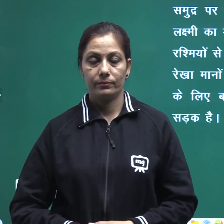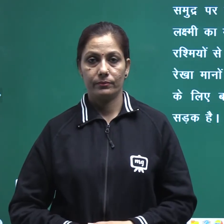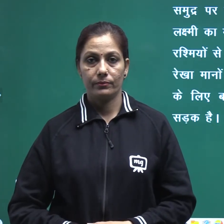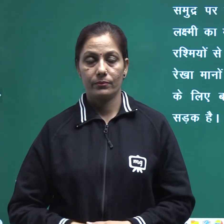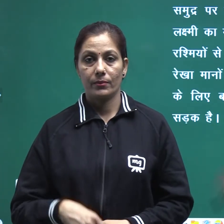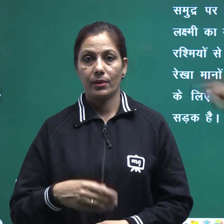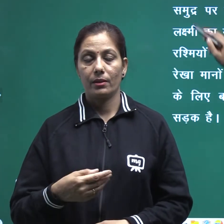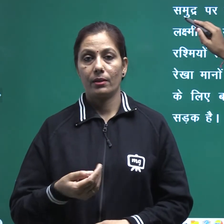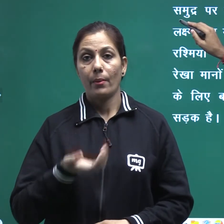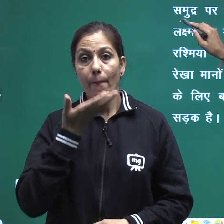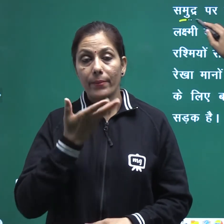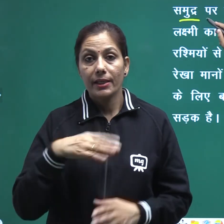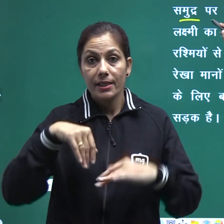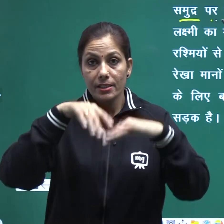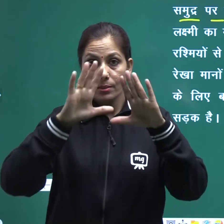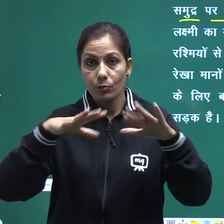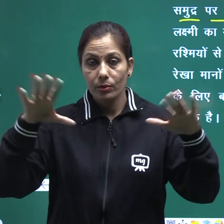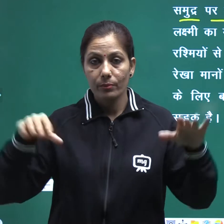है समुद्र पर फैली